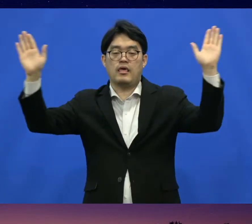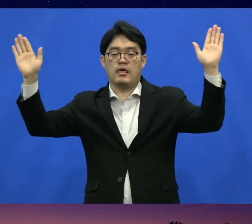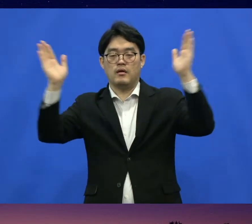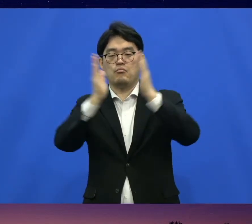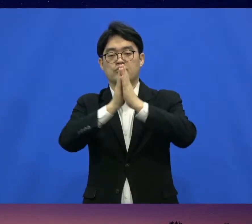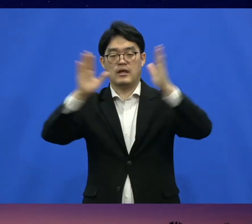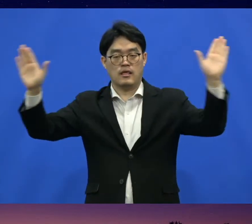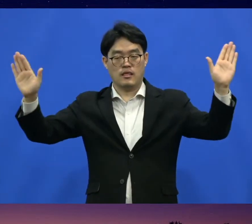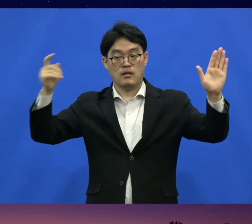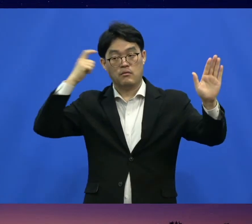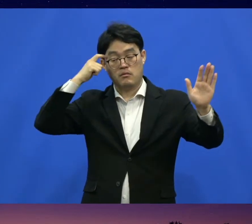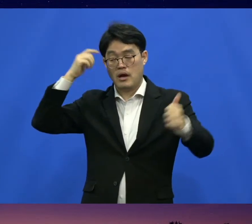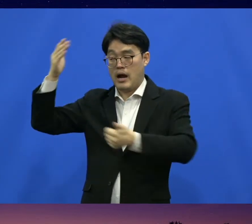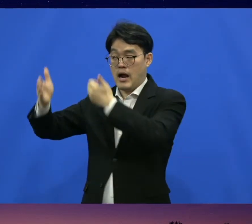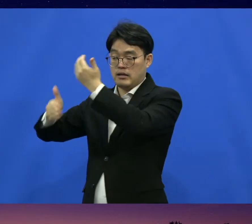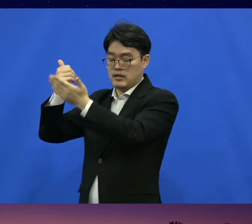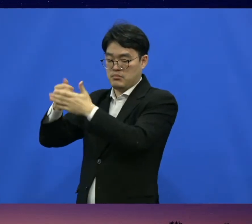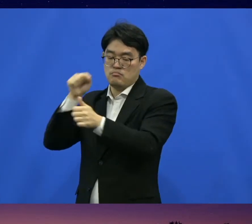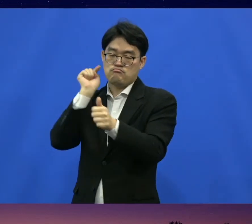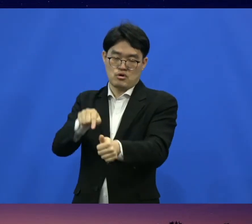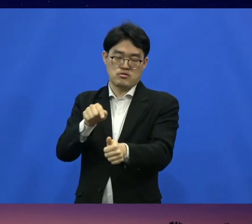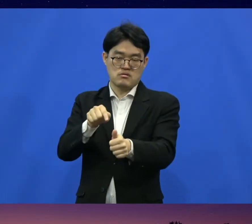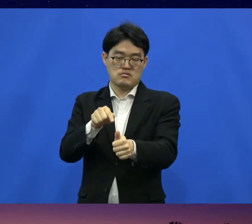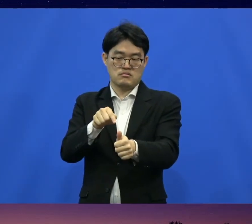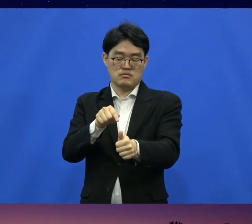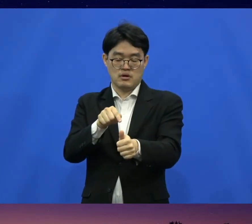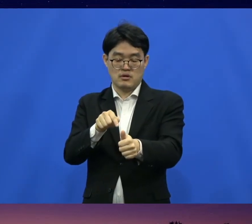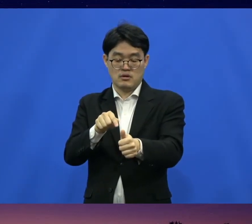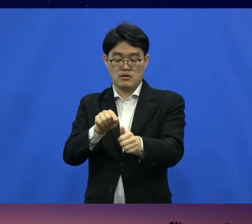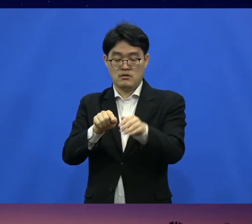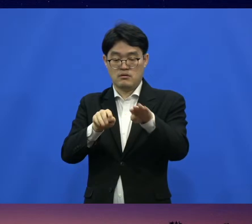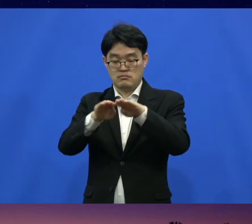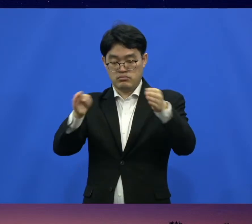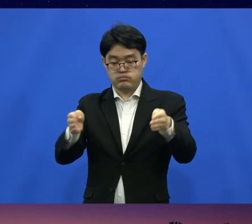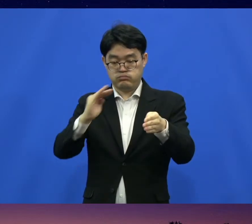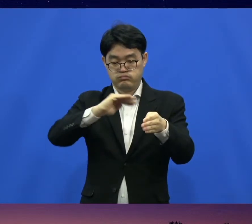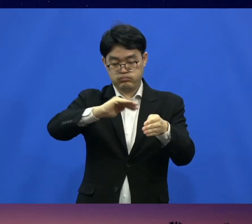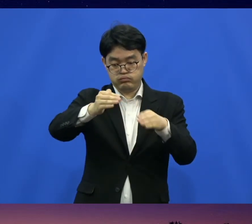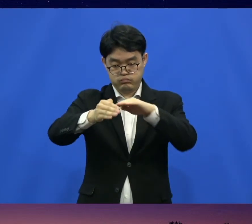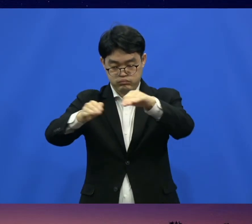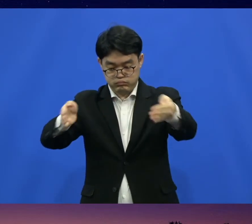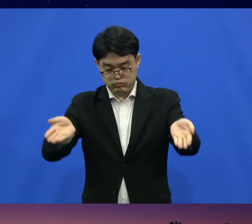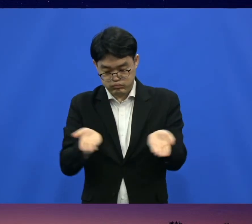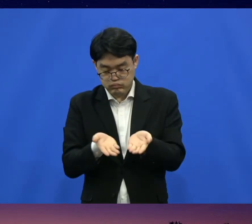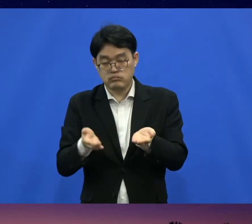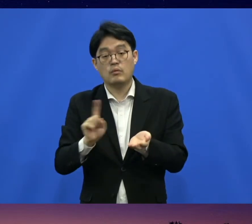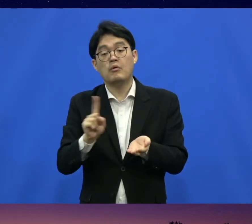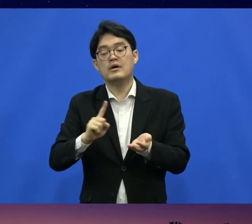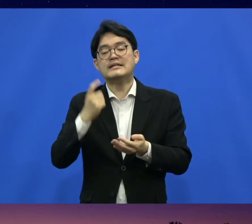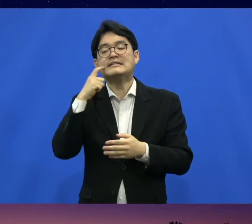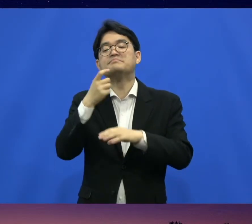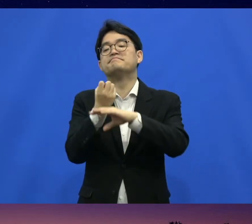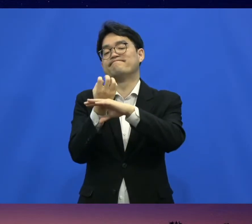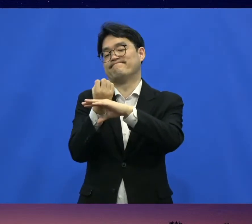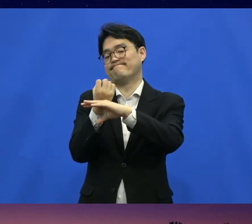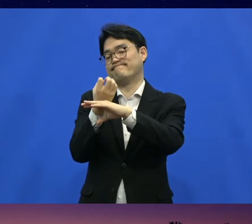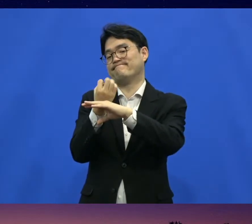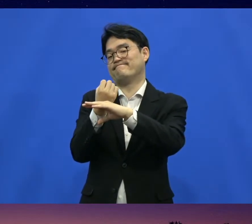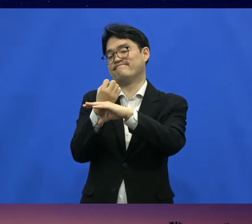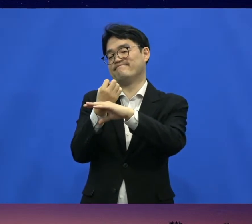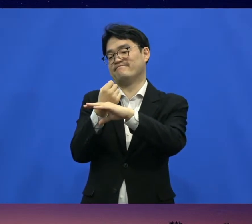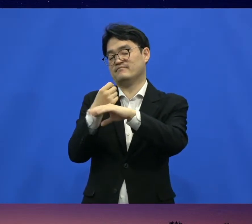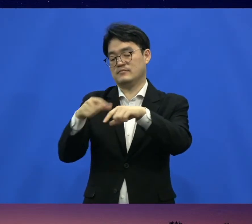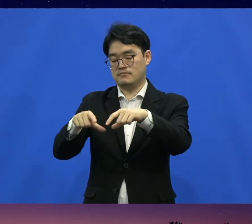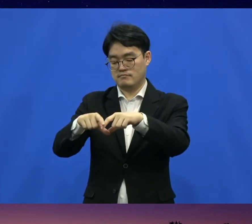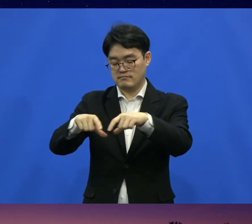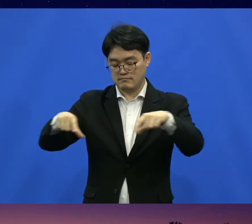금으로 이렇게 입혔습니다. 길이가 1.2 정도, 너비가 약 60cm 정도